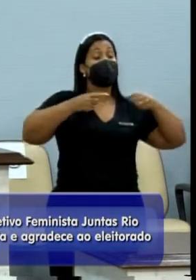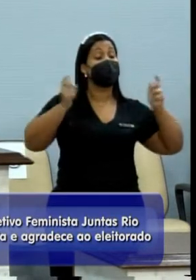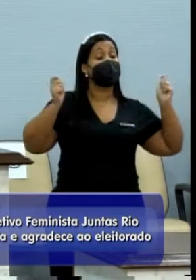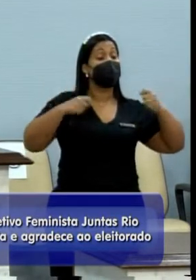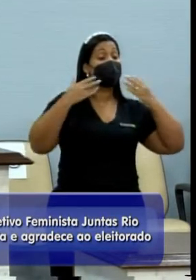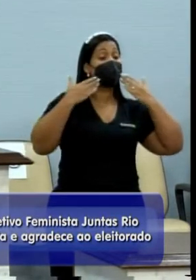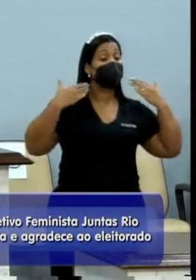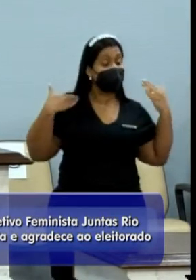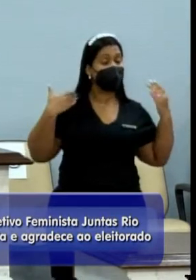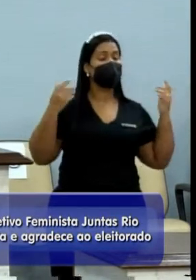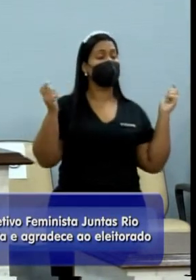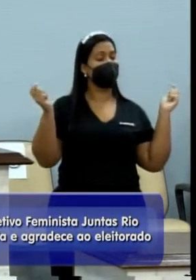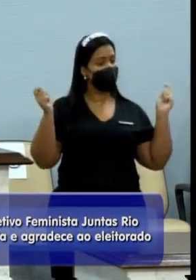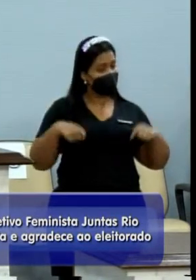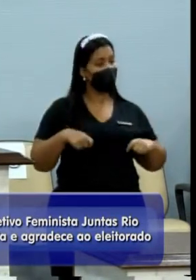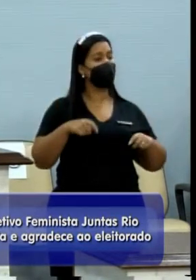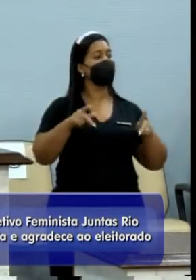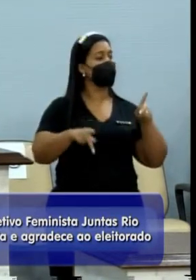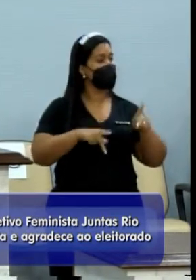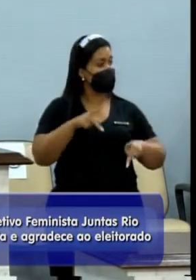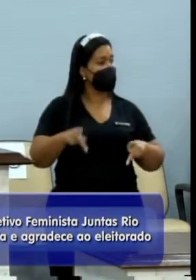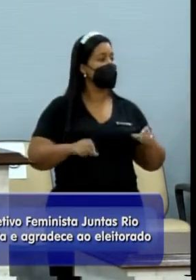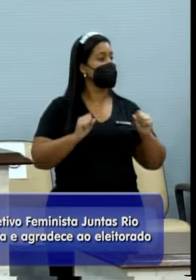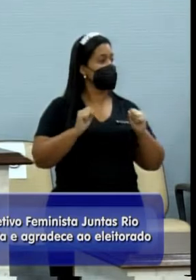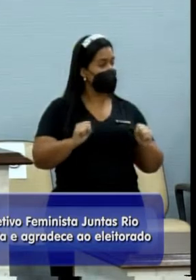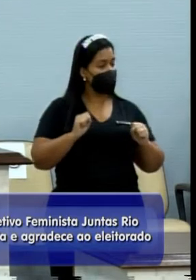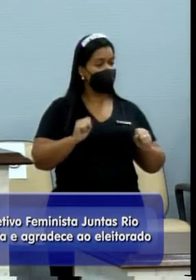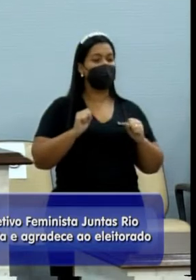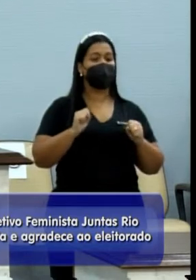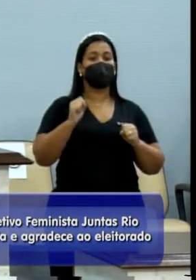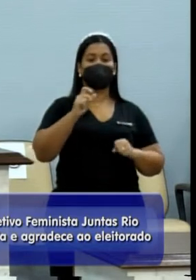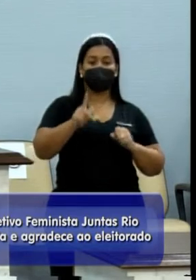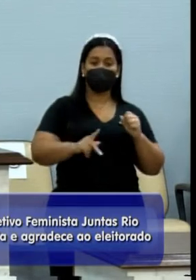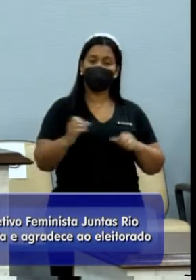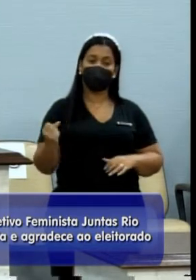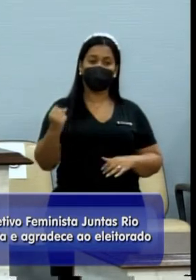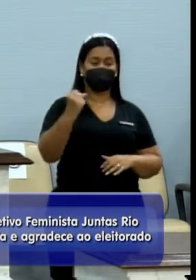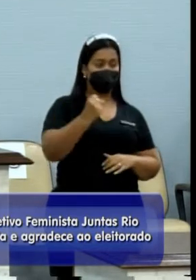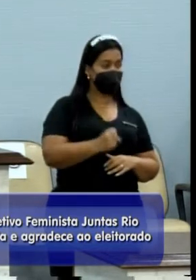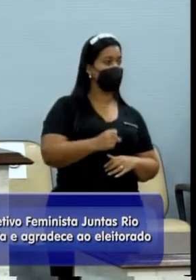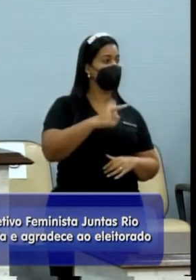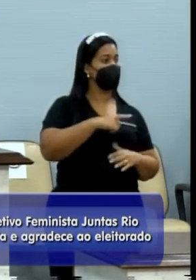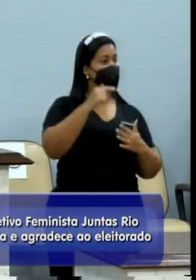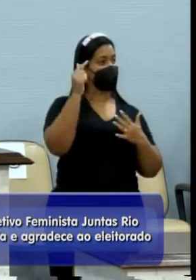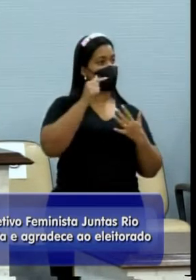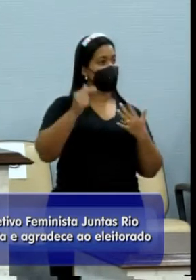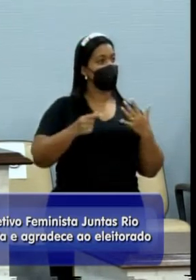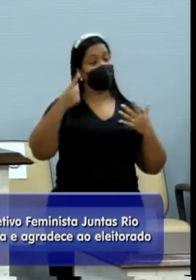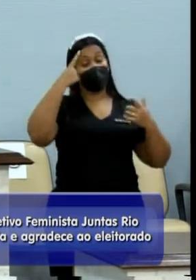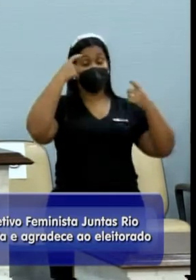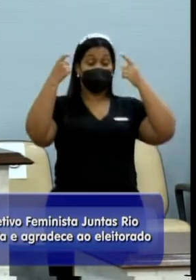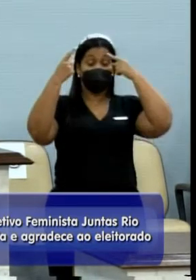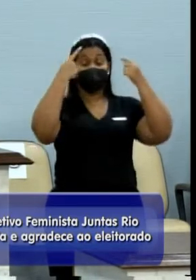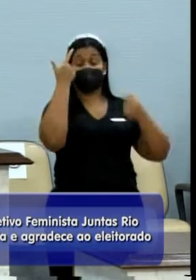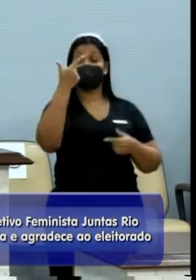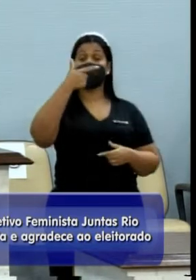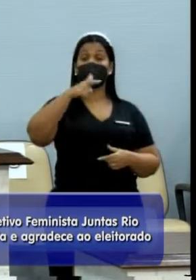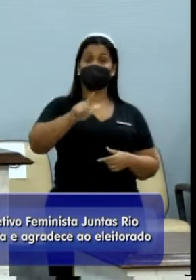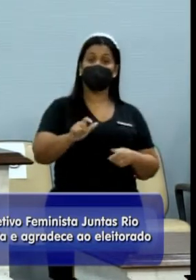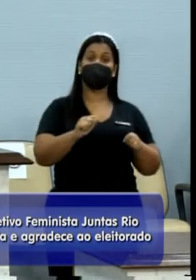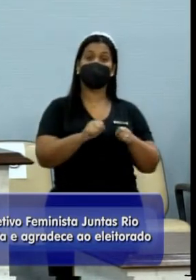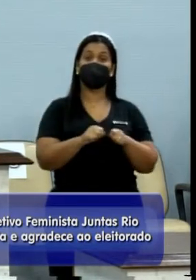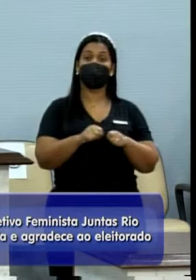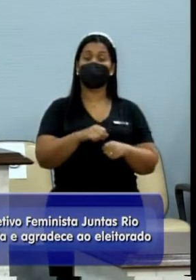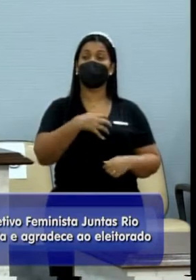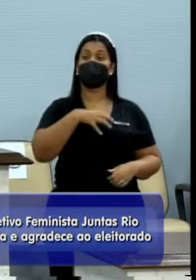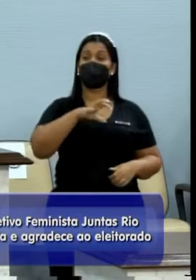para dizer que ela pode ser popular, que ela pode ser ocupada pelo povo, que há maneiras da gente se reinventar e formar novas